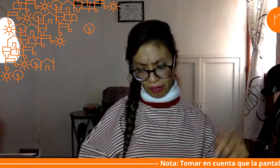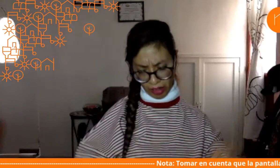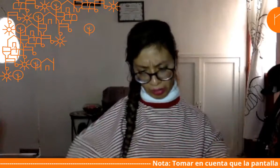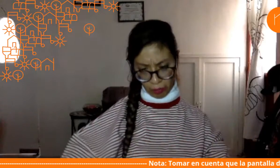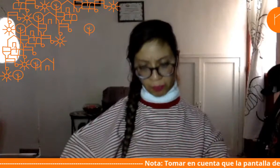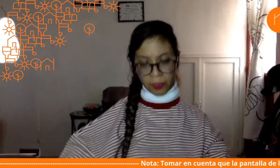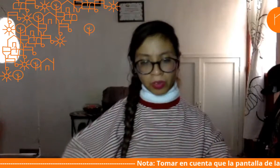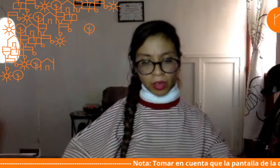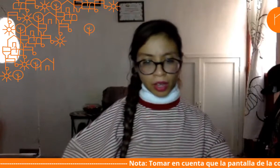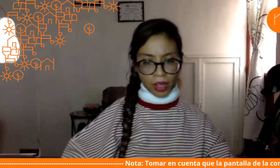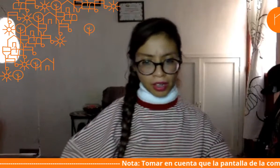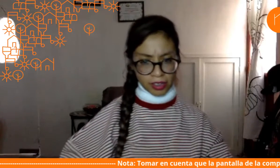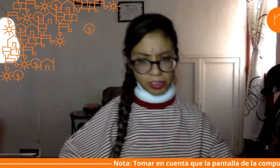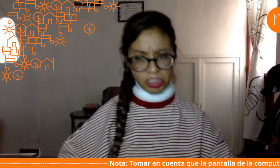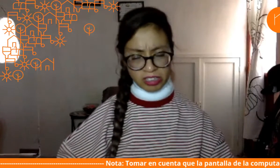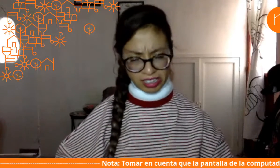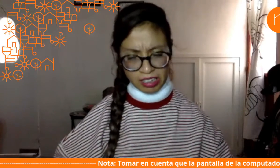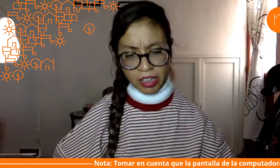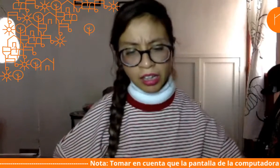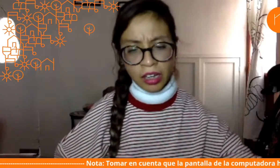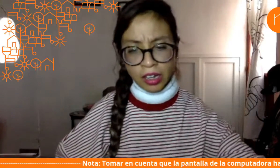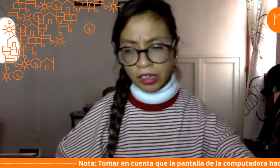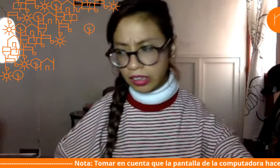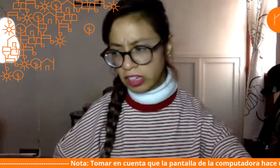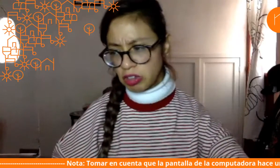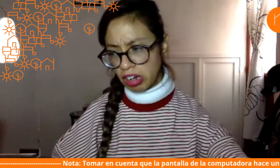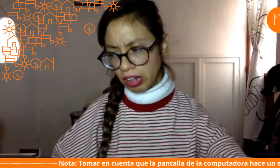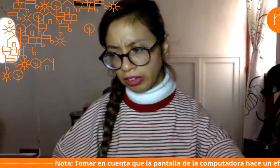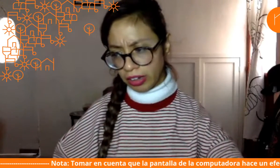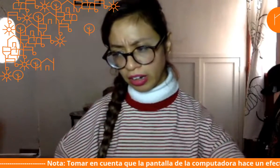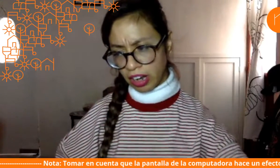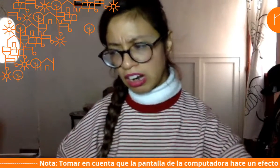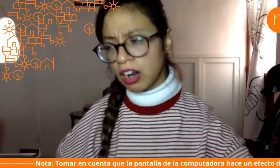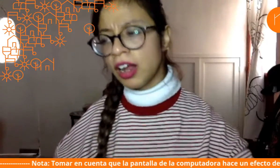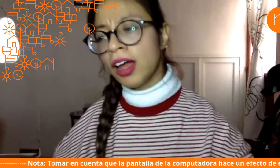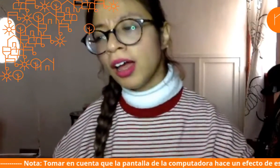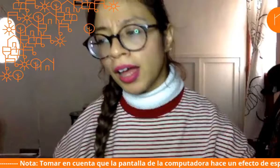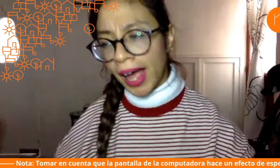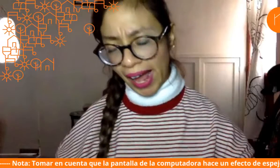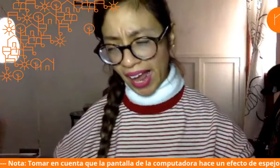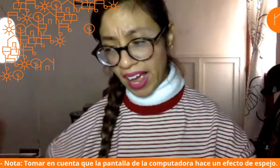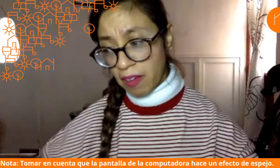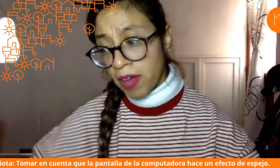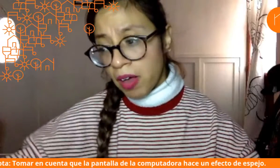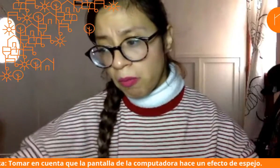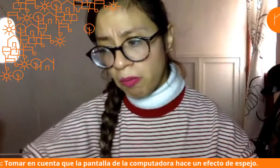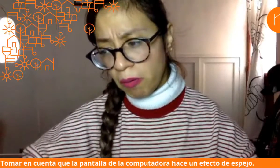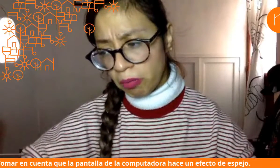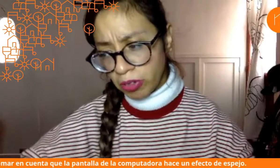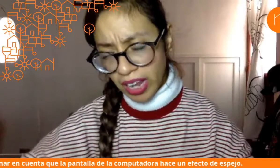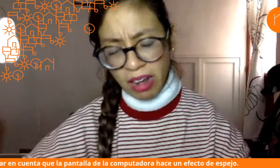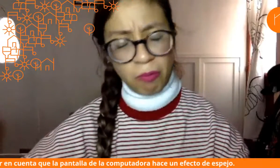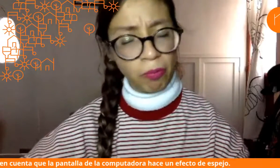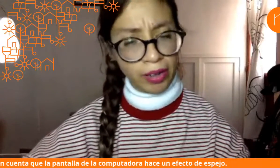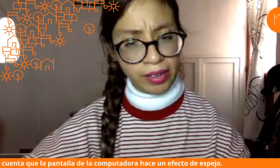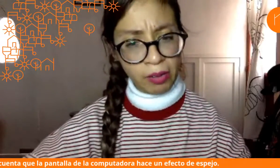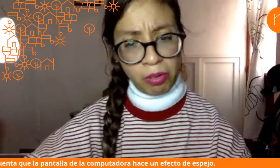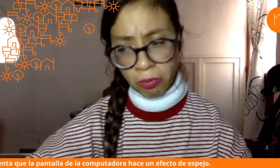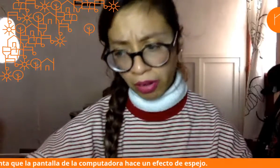abajo. Entonces, dicho lo anterior, ¿me pudieron pasar, por